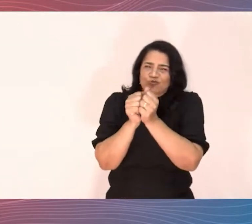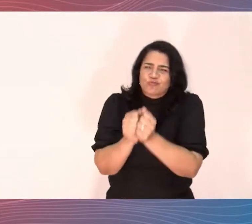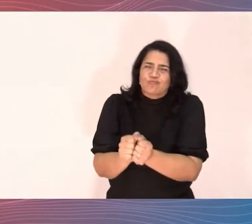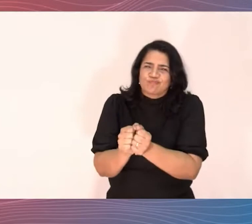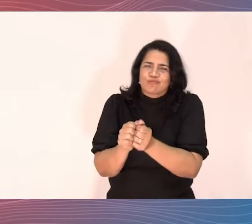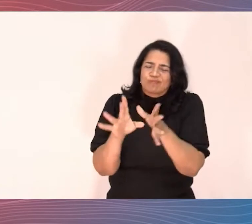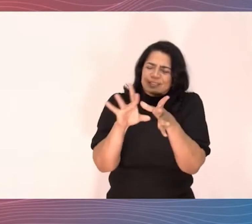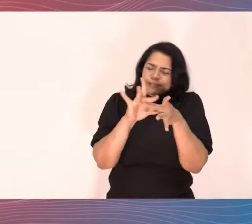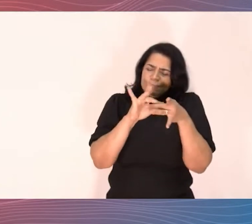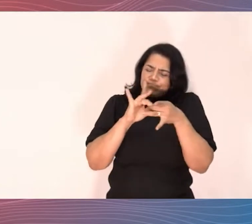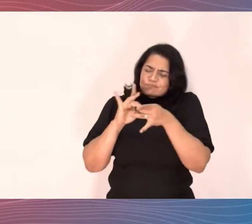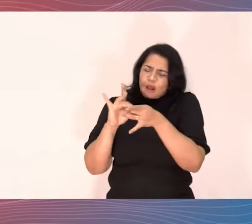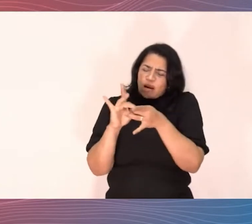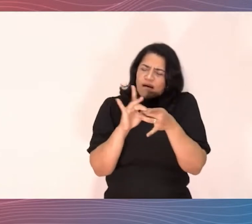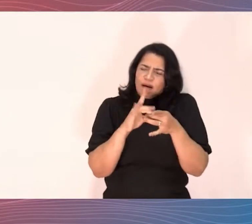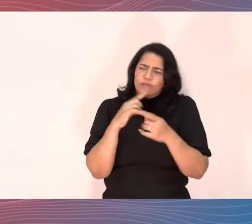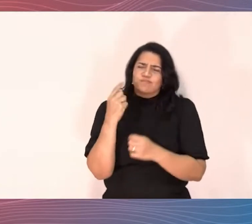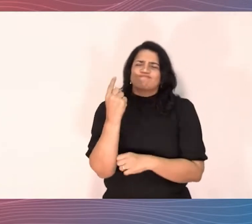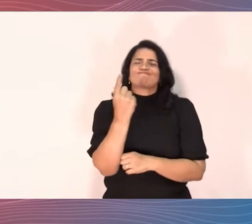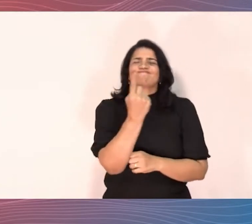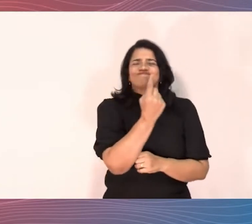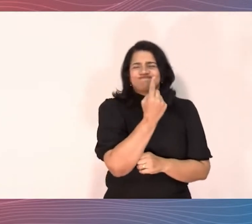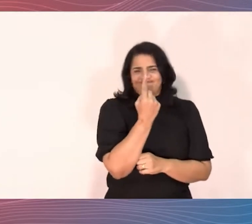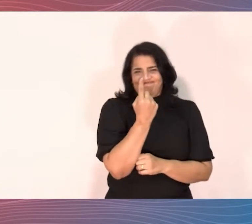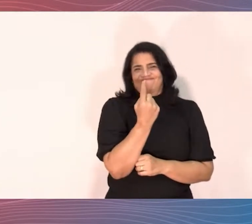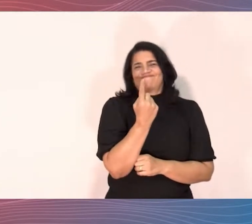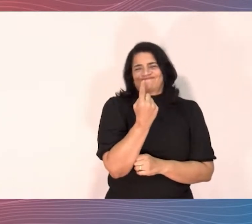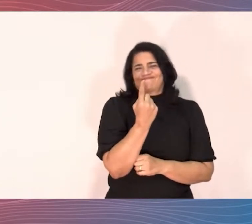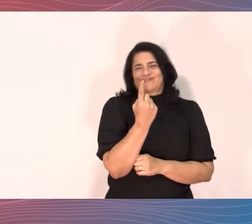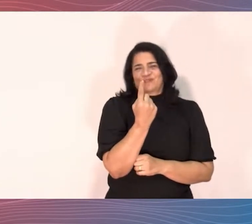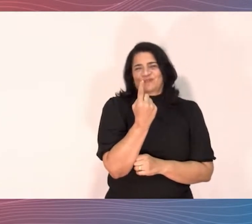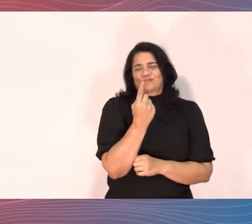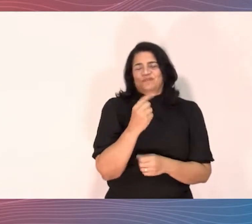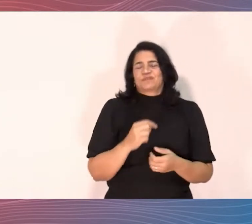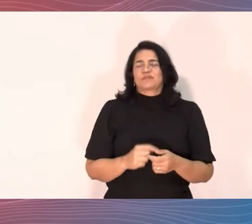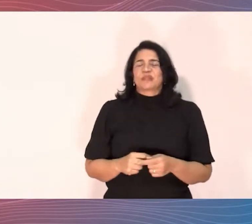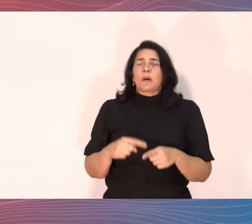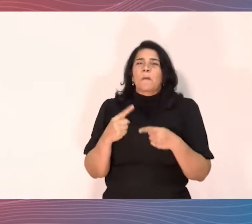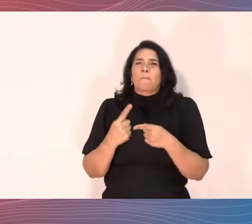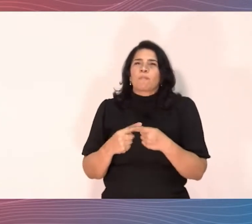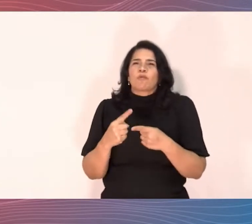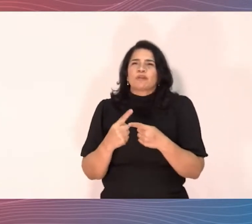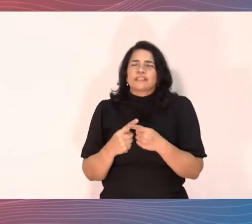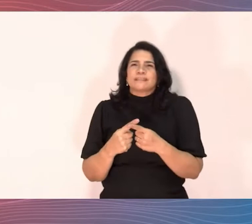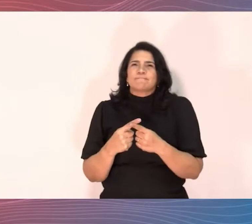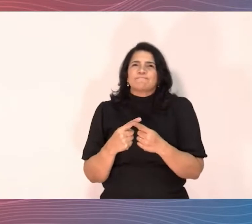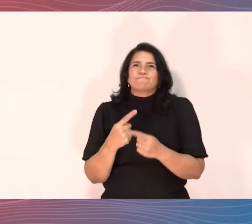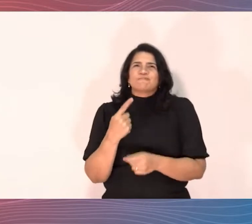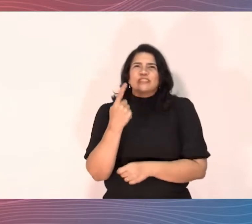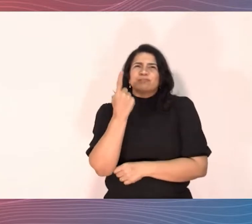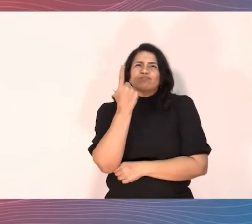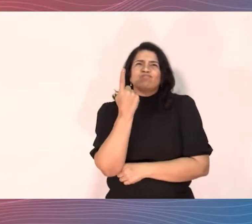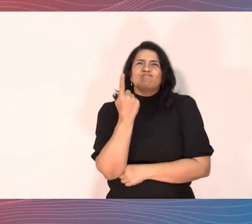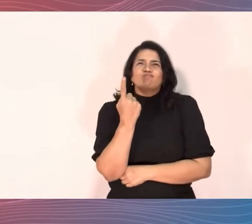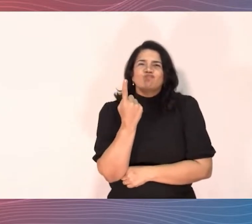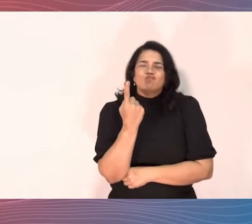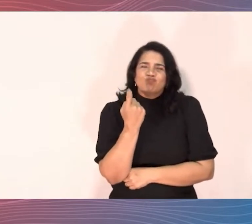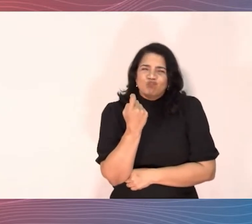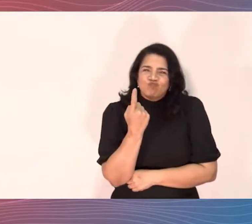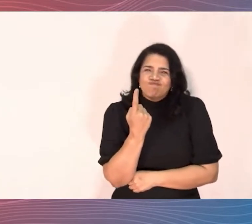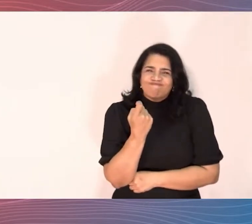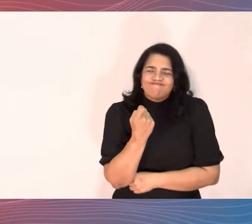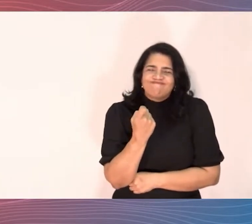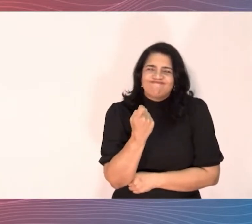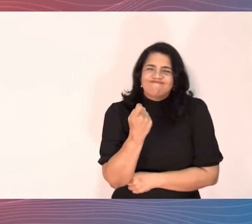juntos. Essa unidade é uma unidade muito superior, é uma unidade intrínseca, orgânica